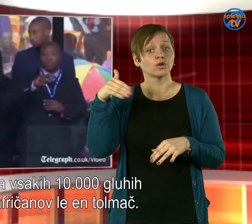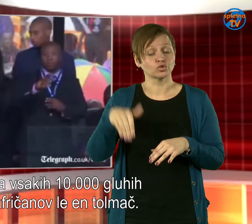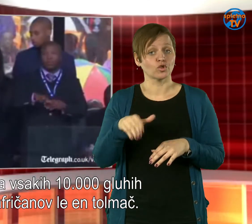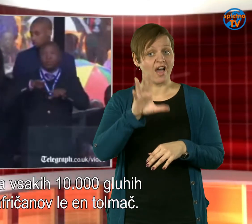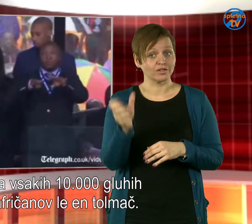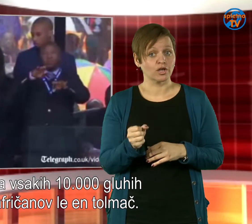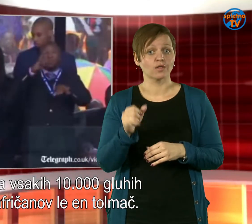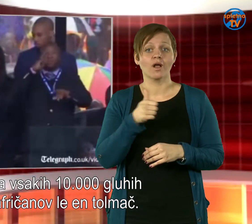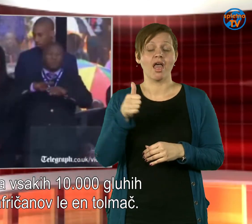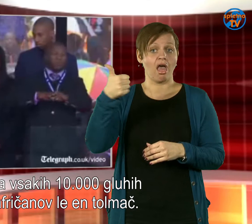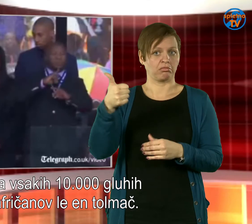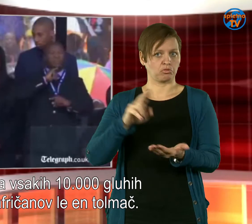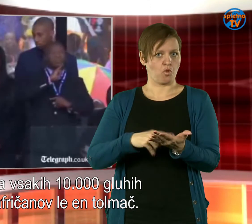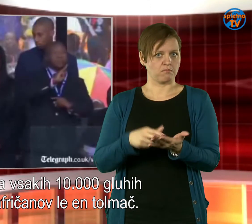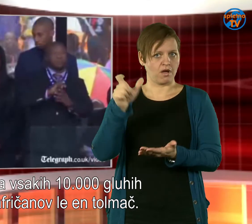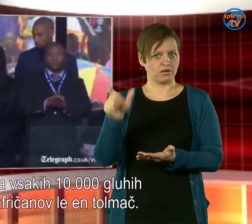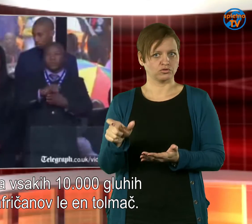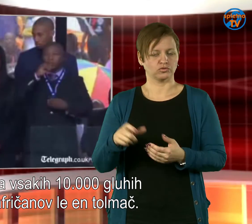en tolmač.